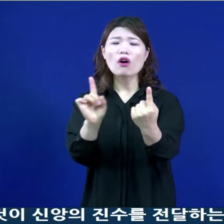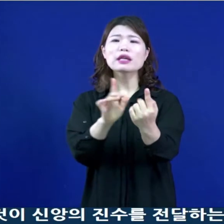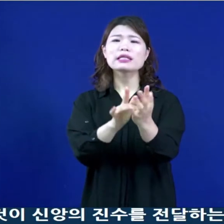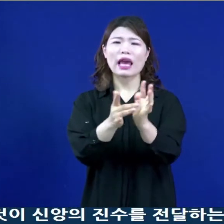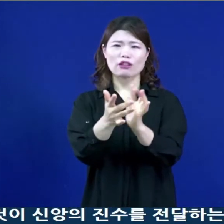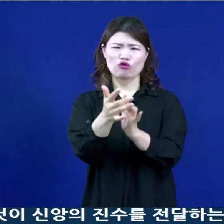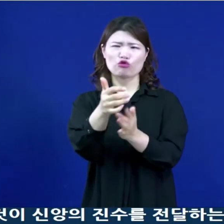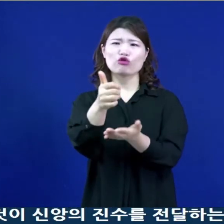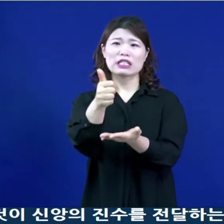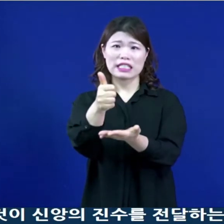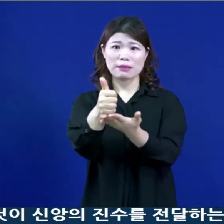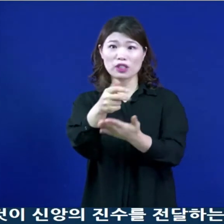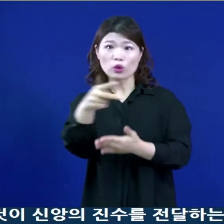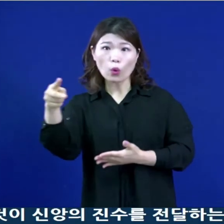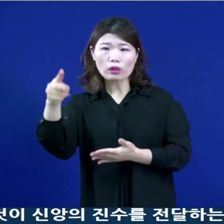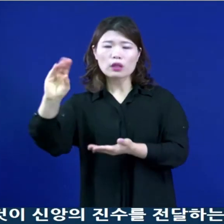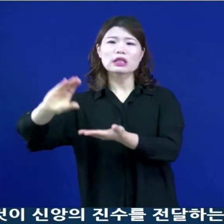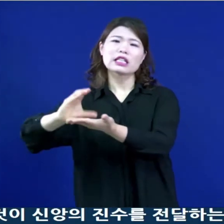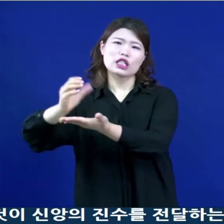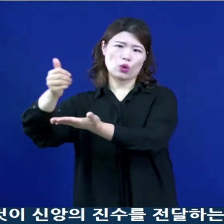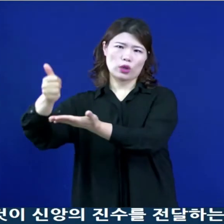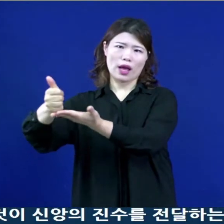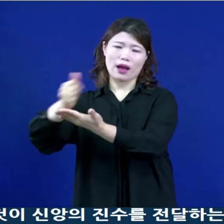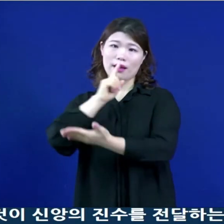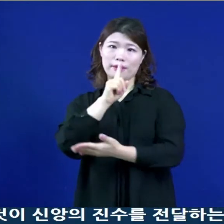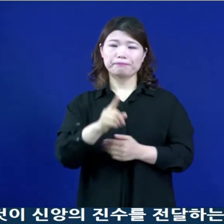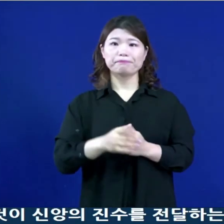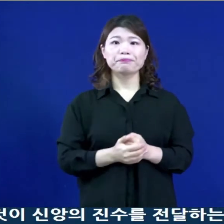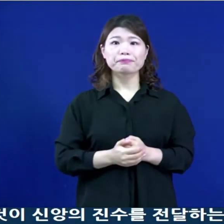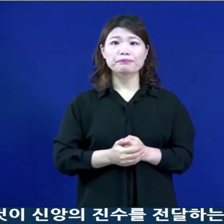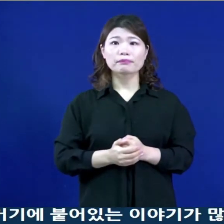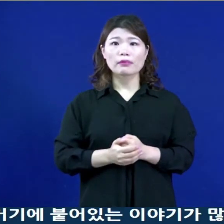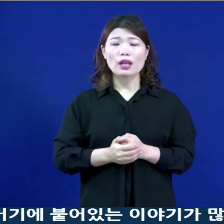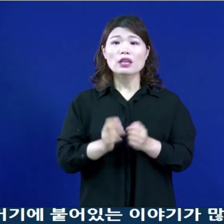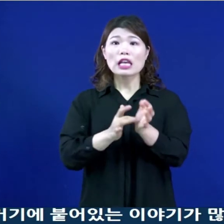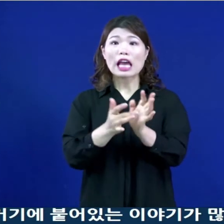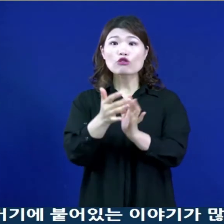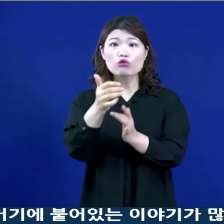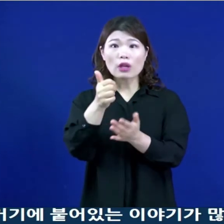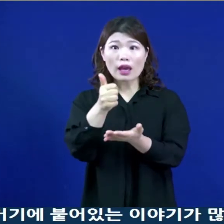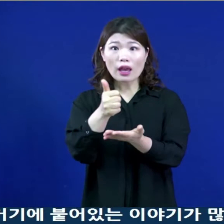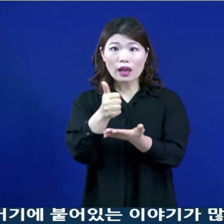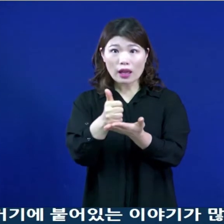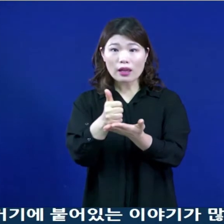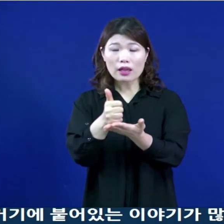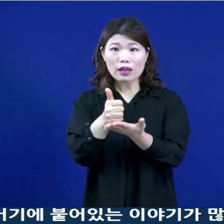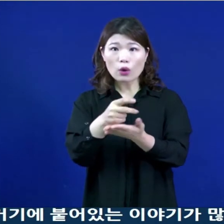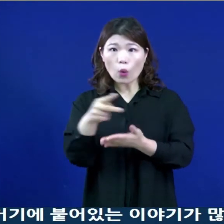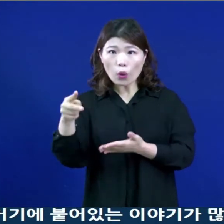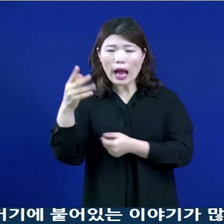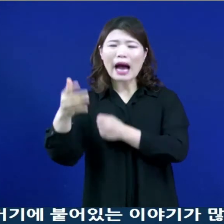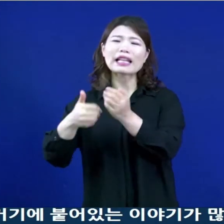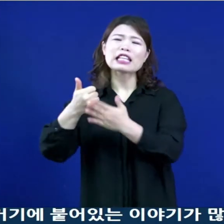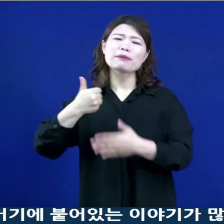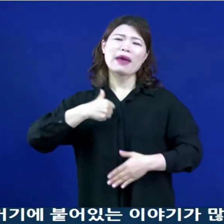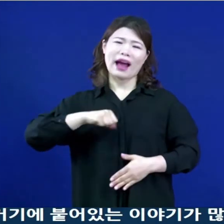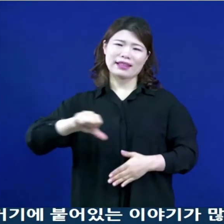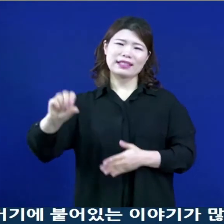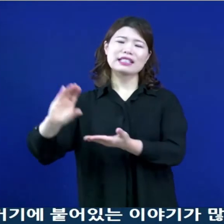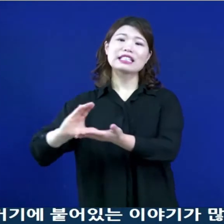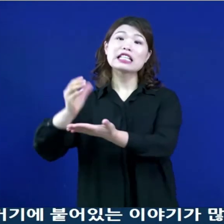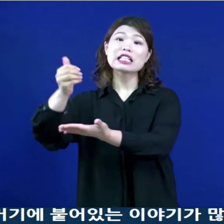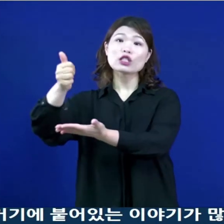예수님이 그리스도라는 거죠. 예수께서 하나님의 아들 그리스도이심을 믿게 하는 것,